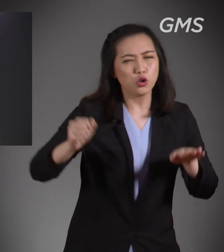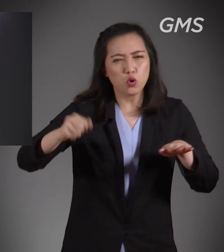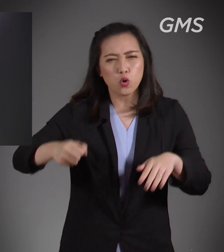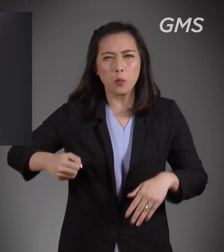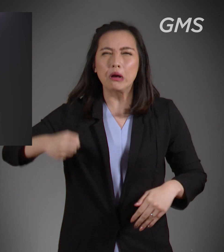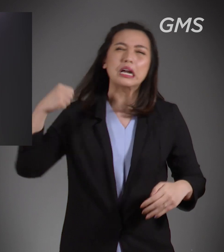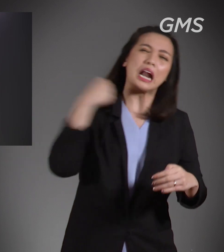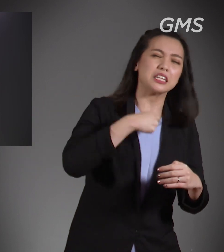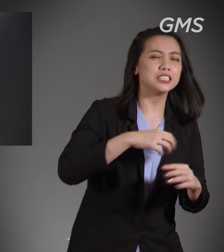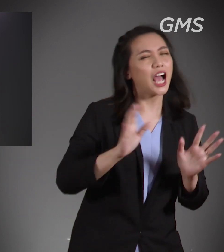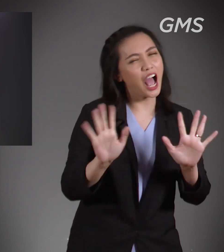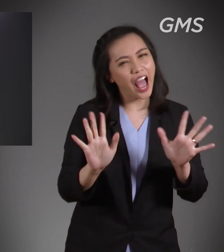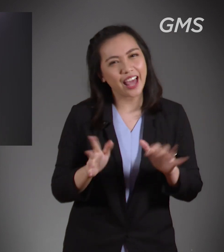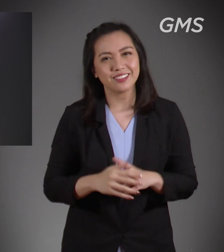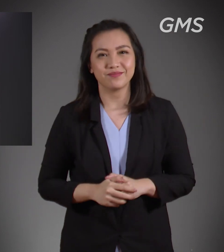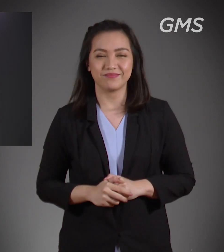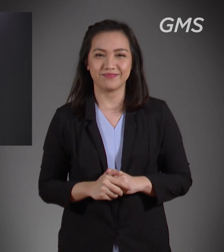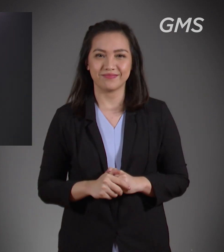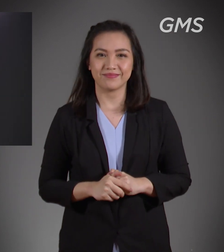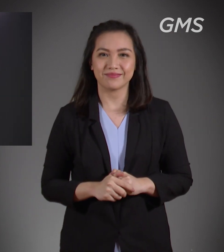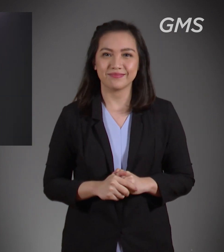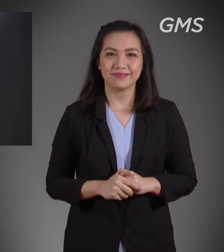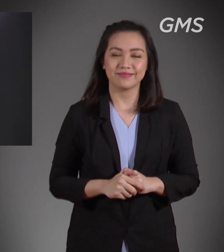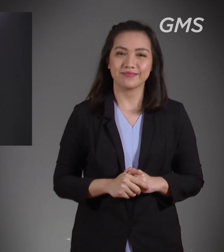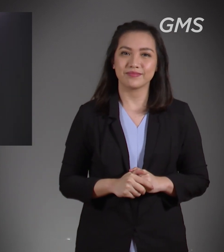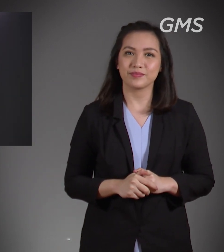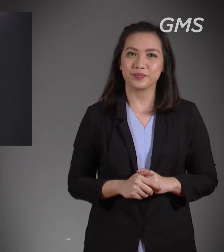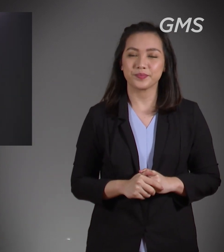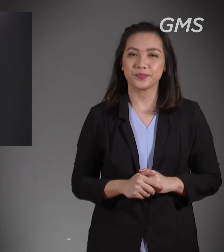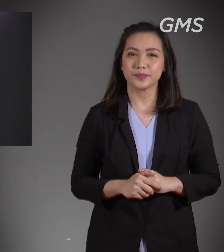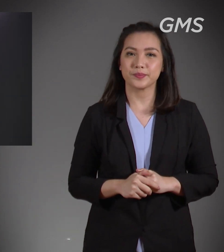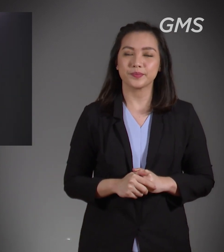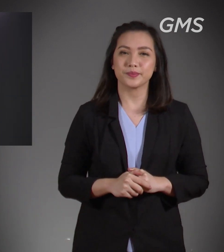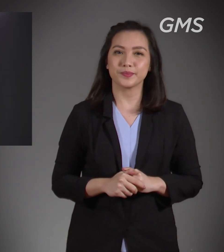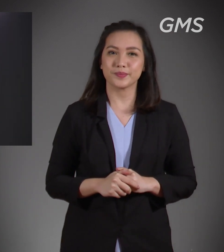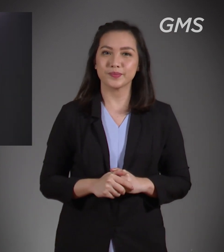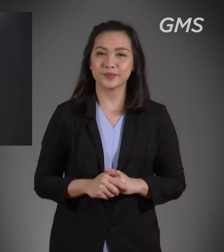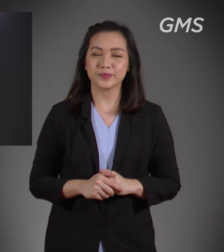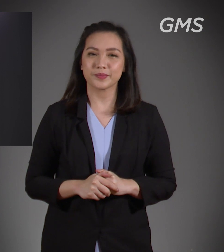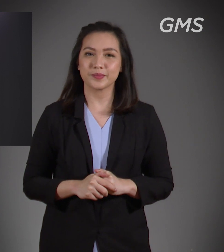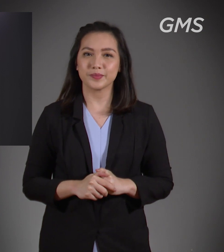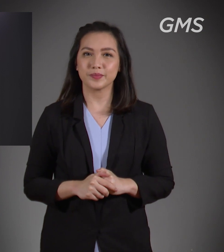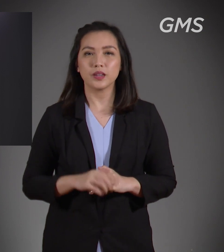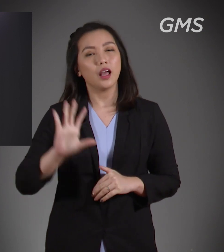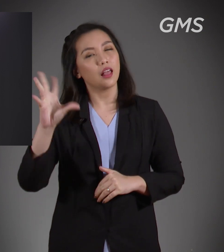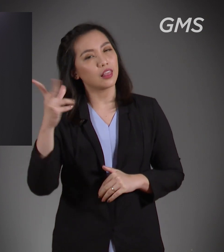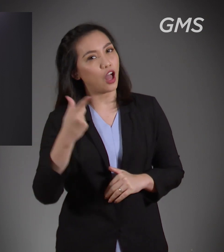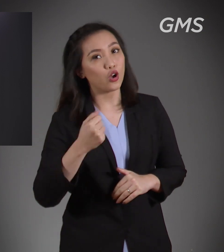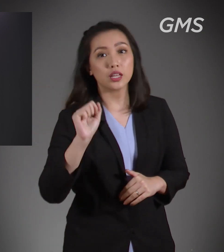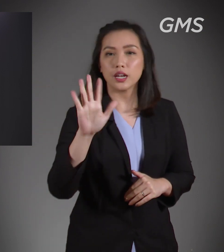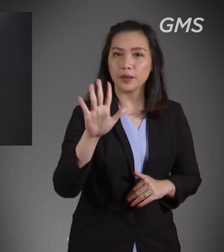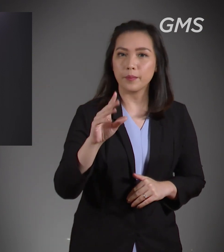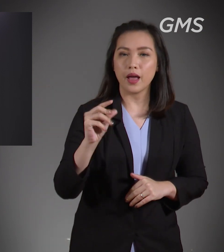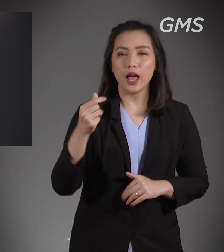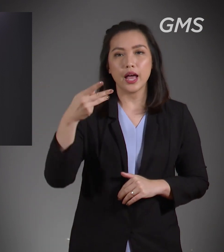kita berkata, Lord I'm sorry. Tahun kelima Raja Rehabeam mengalami sesuatu.